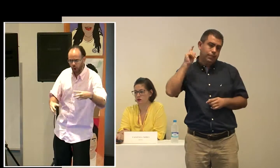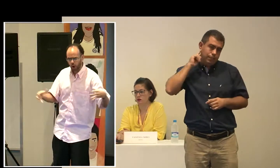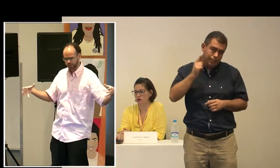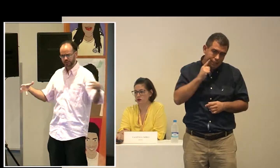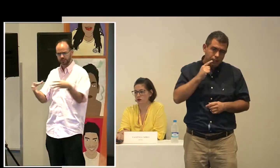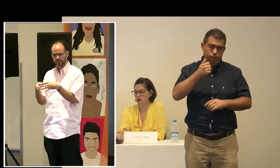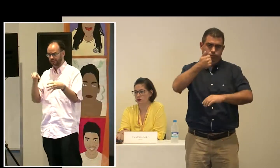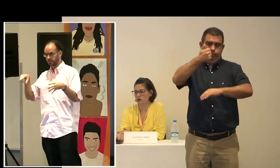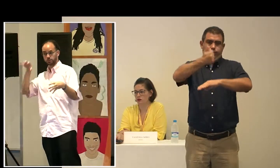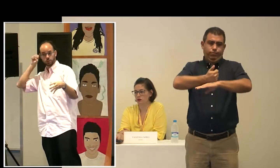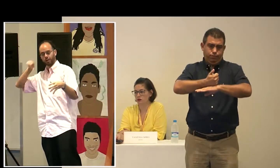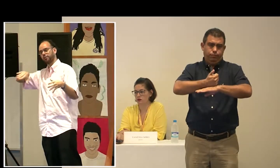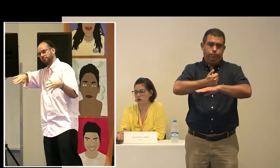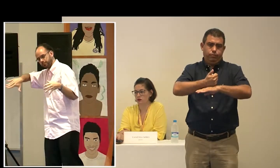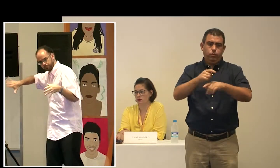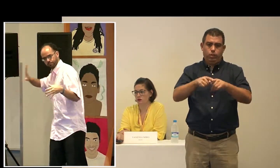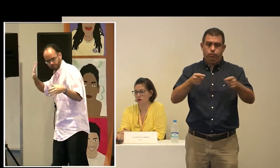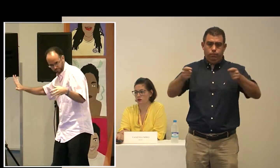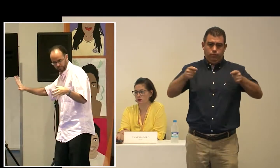ASL.